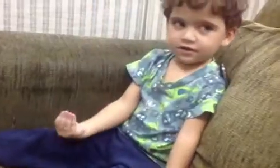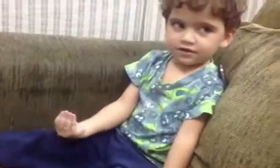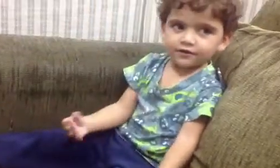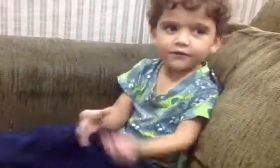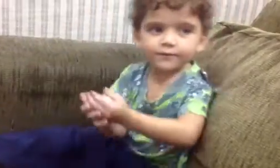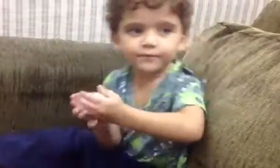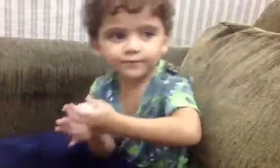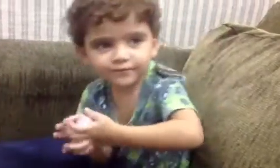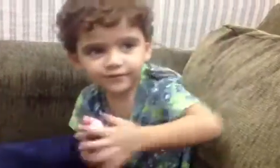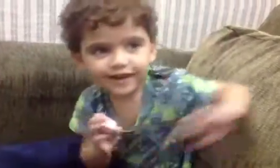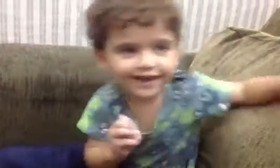Esfriar?